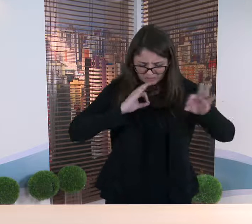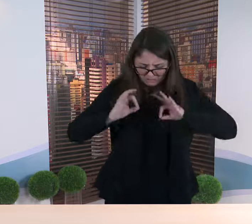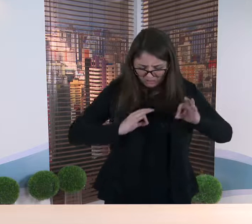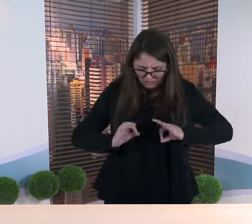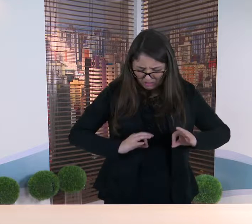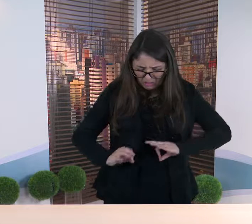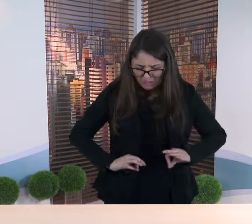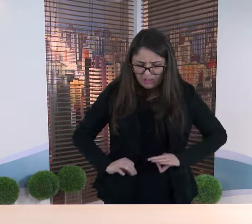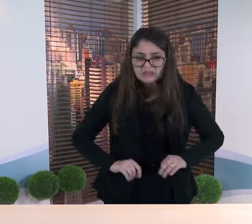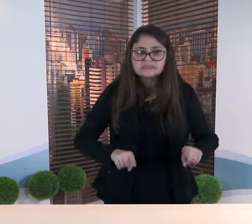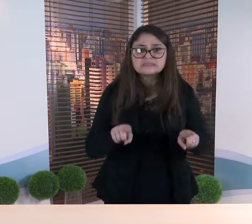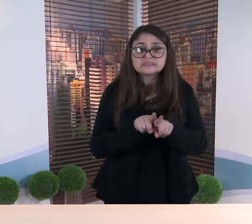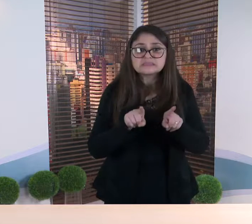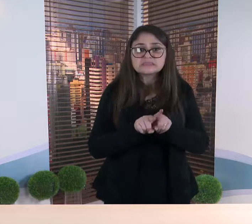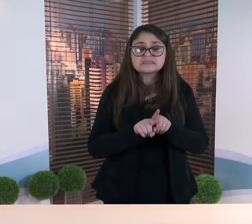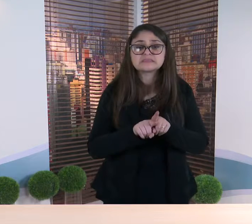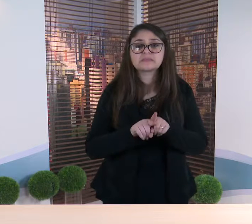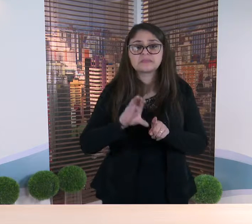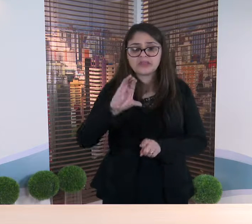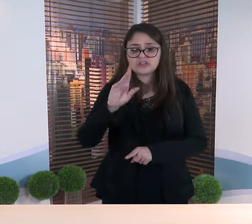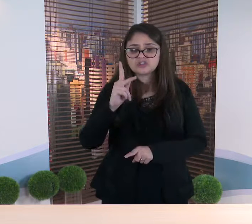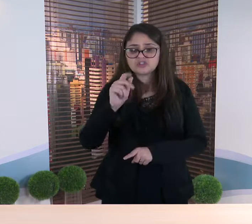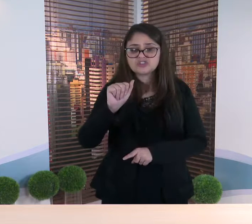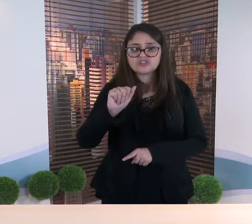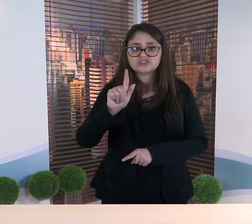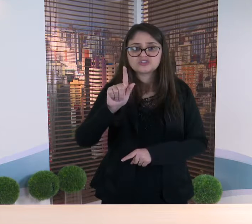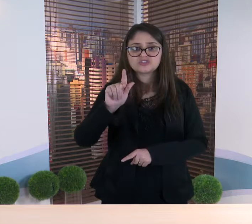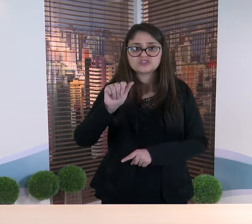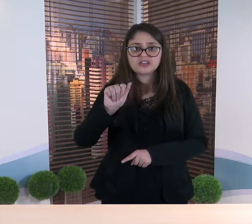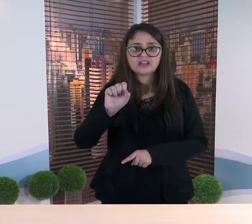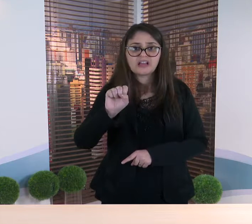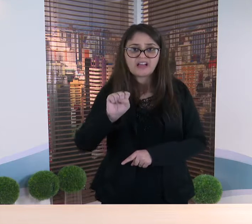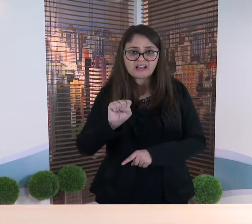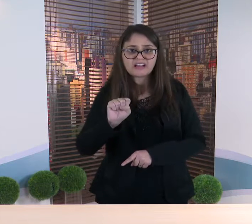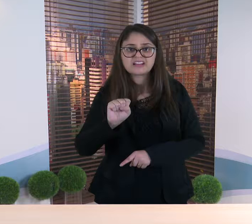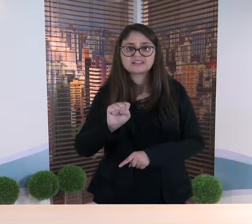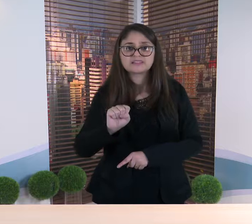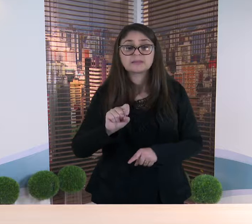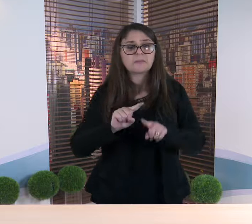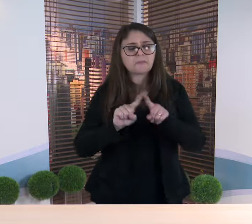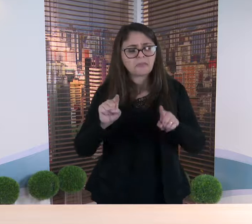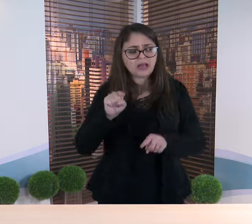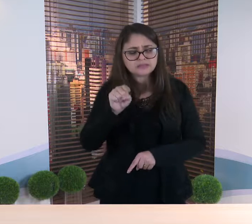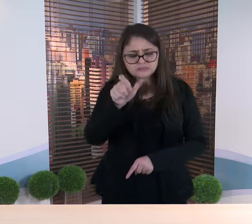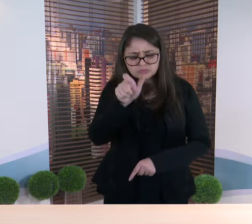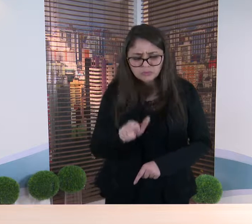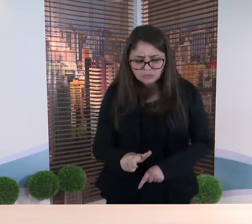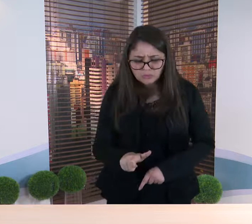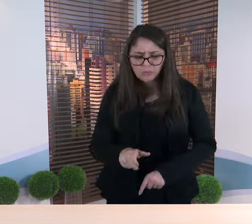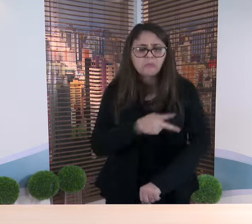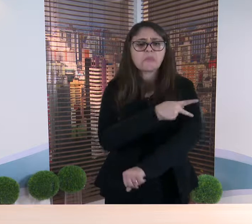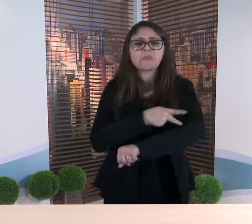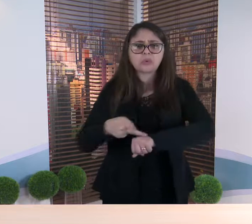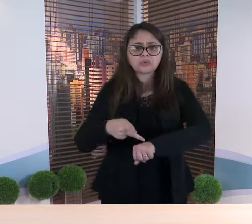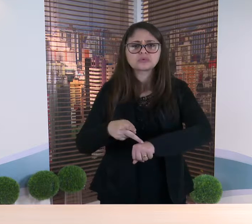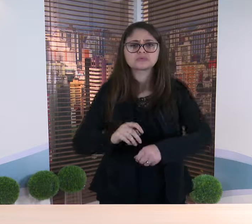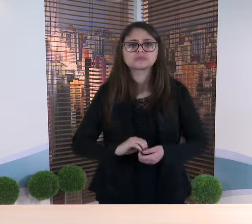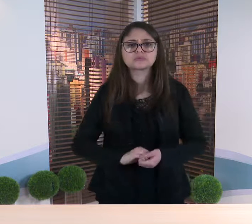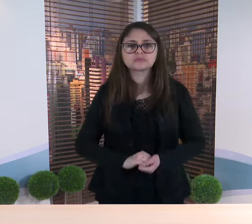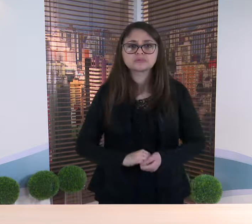torna repulsivos, embora espiritualmente sejam os mais puros dos homens. Outros ainda, tal